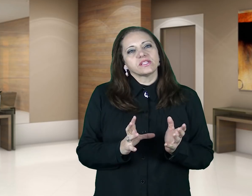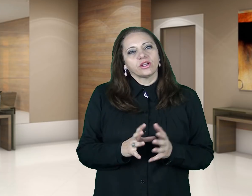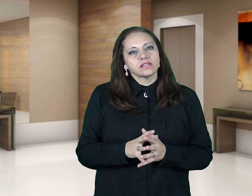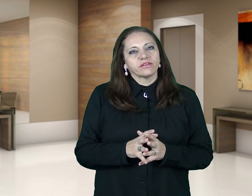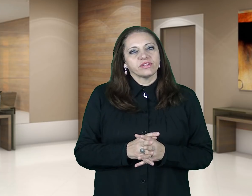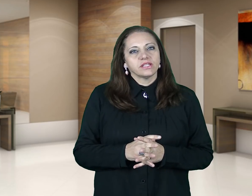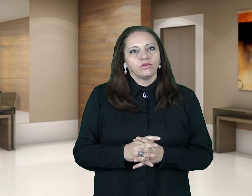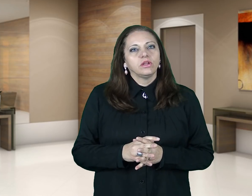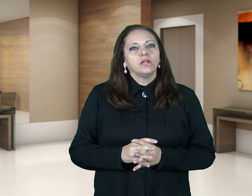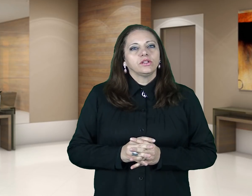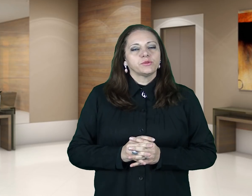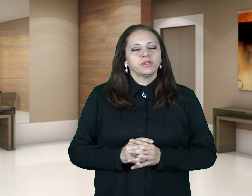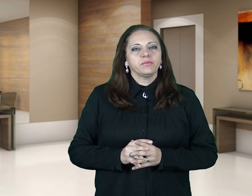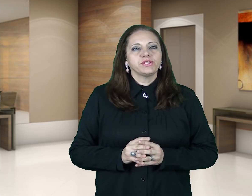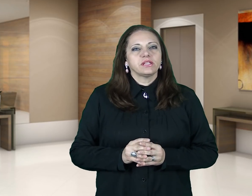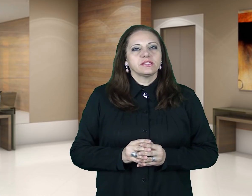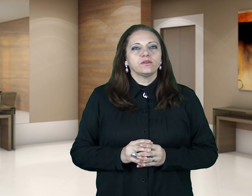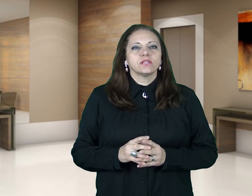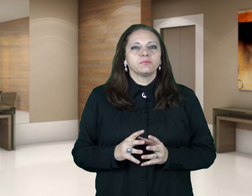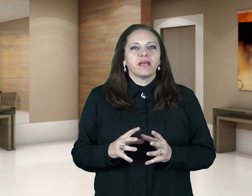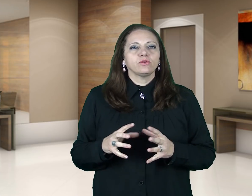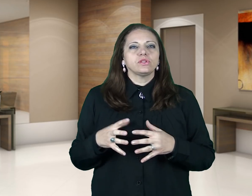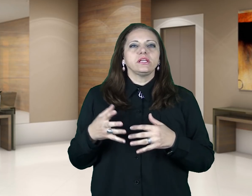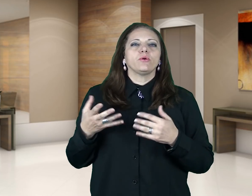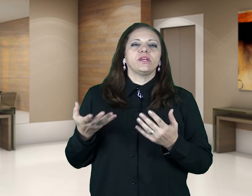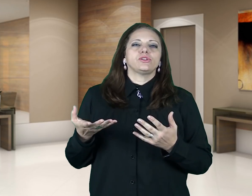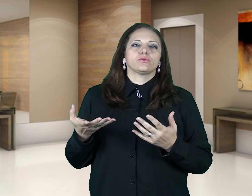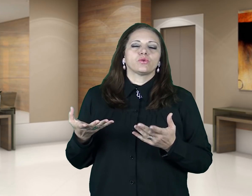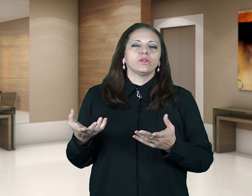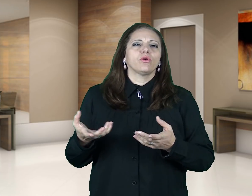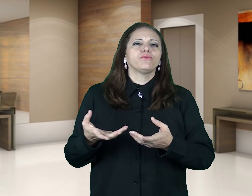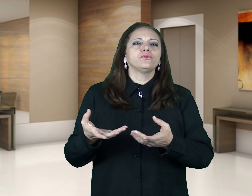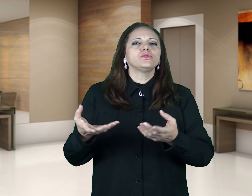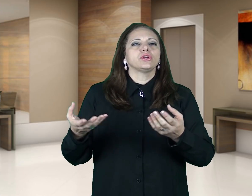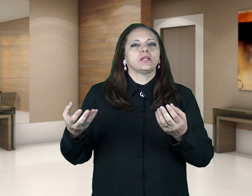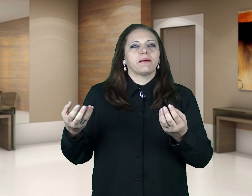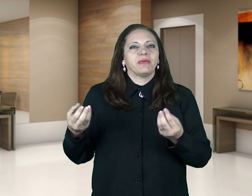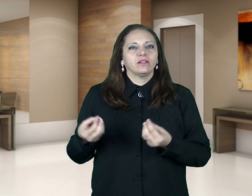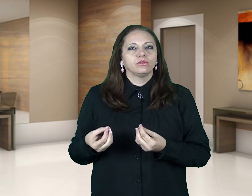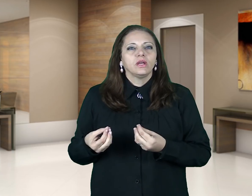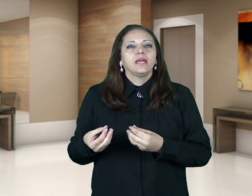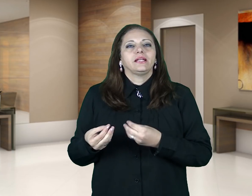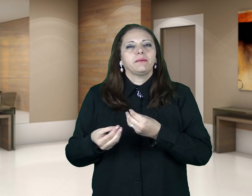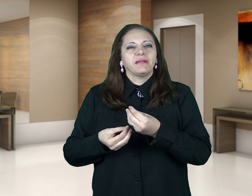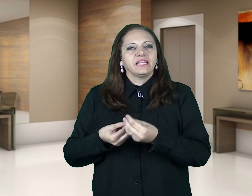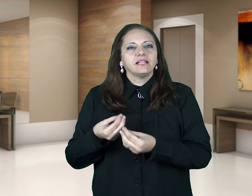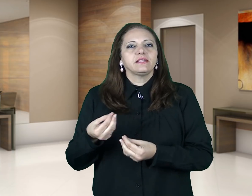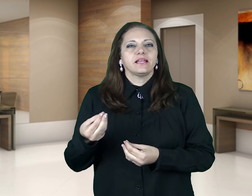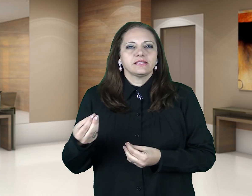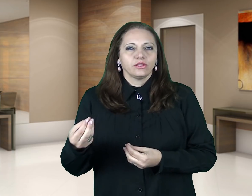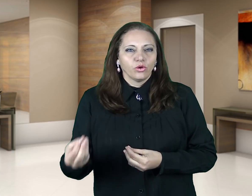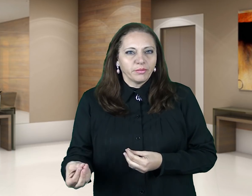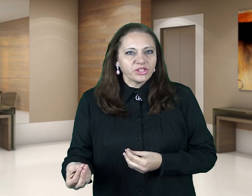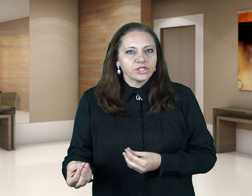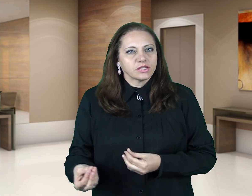essa nossa visão, nós podemos trazer os aspectos linguísticos quanto ao funcionamento independente dessa